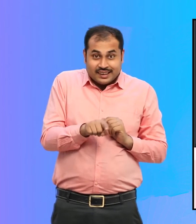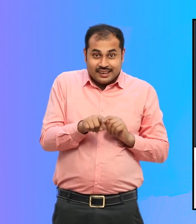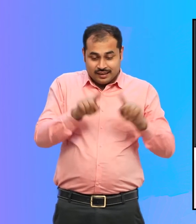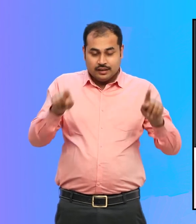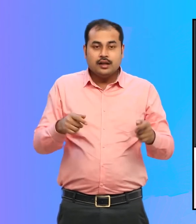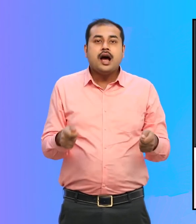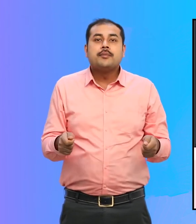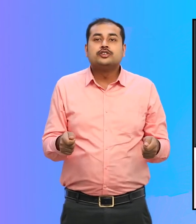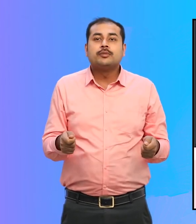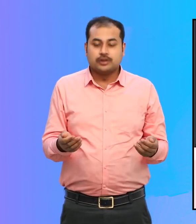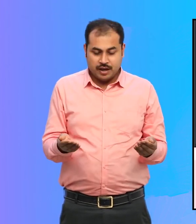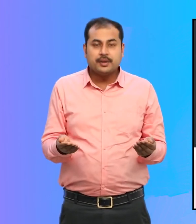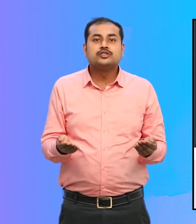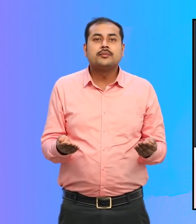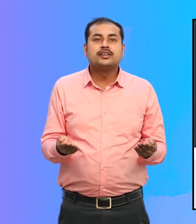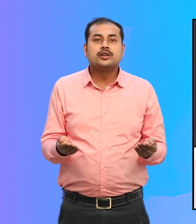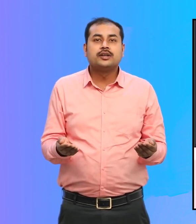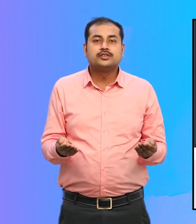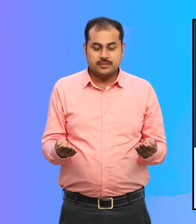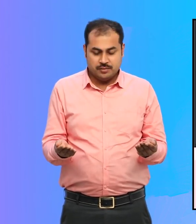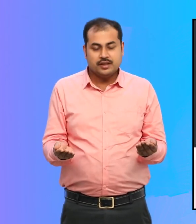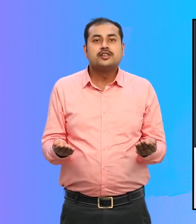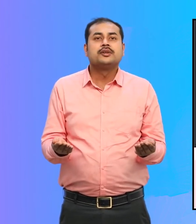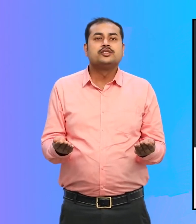है और समाचार वाचक समाचार पढ़ रहे हैं